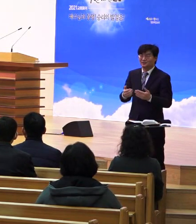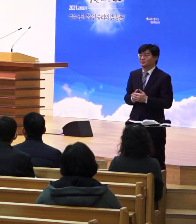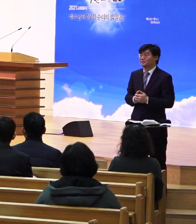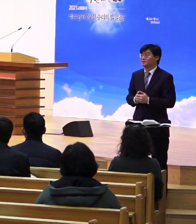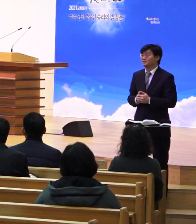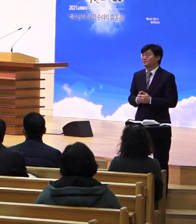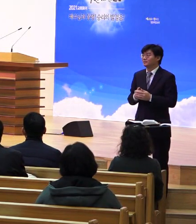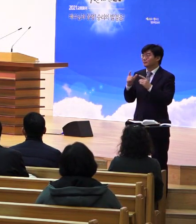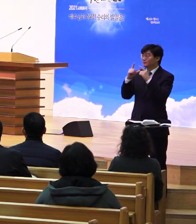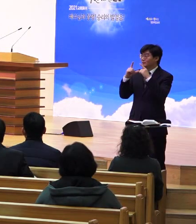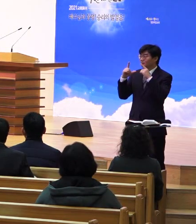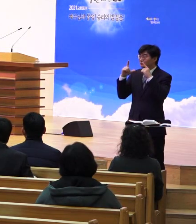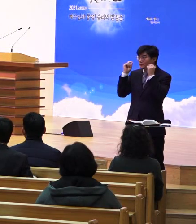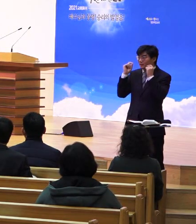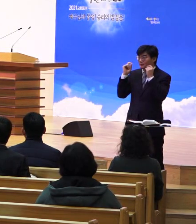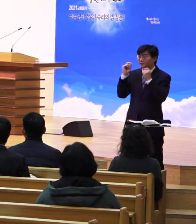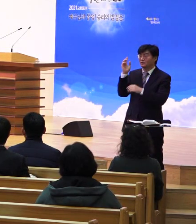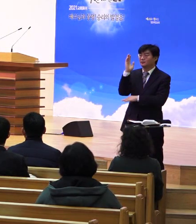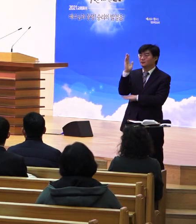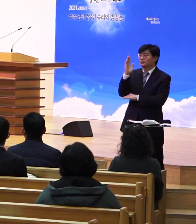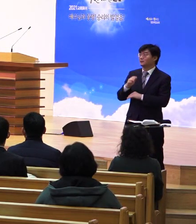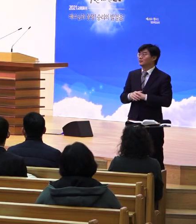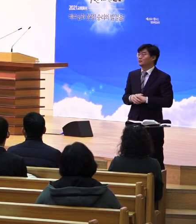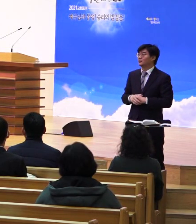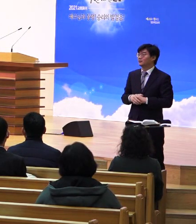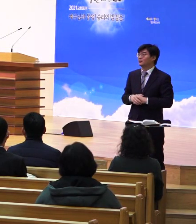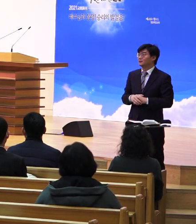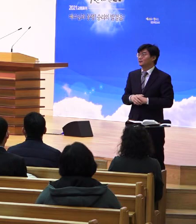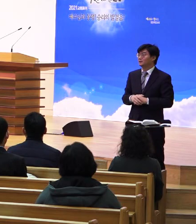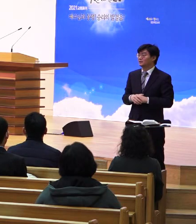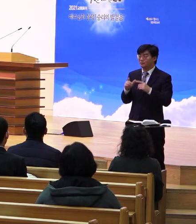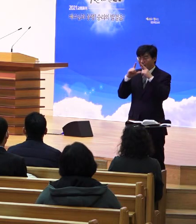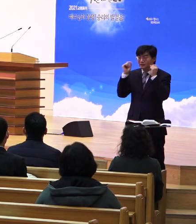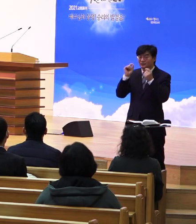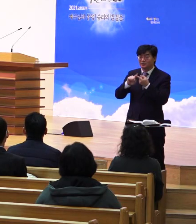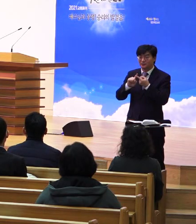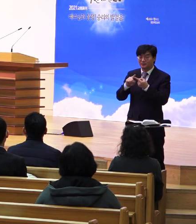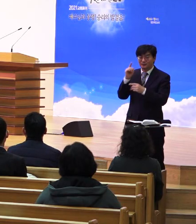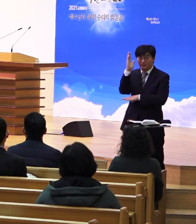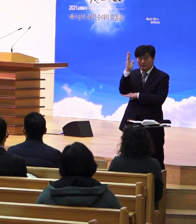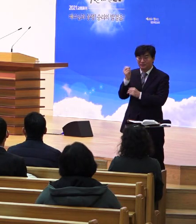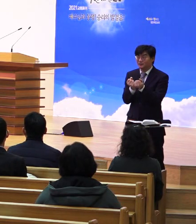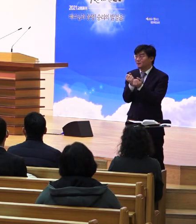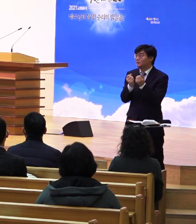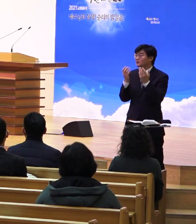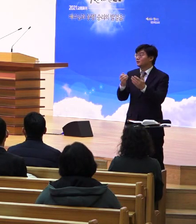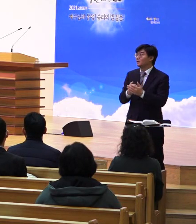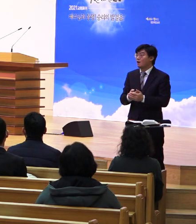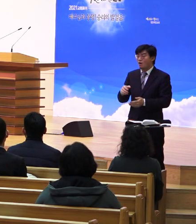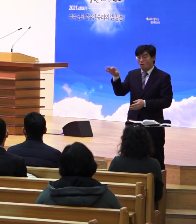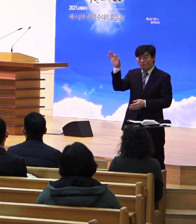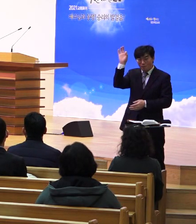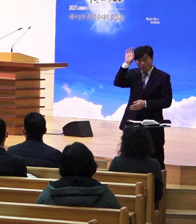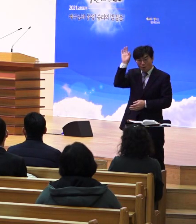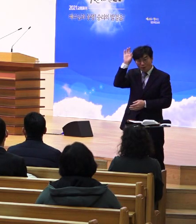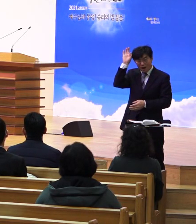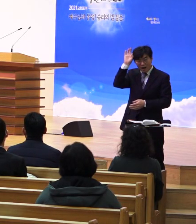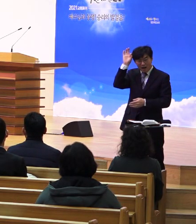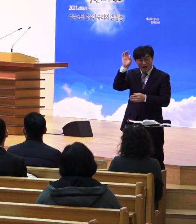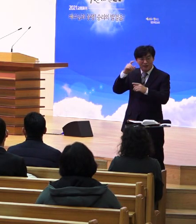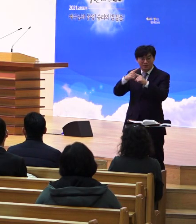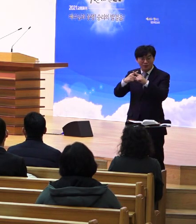제가 앞을 쓰고 얘기를 드리는 게 예의일 것 같아서 여러분 저는 포항극동방송